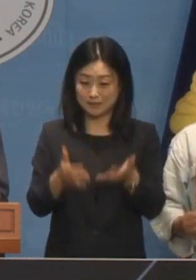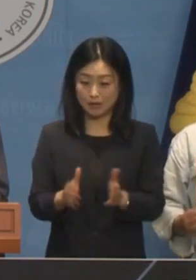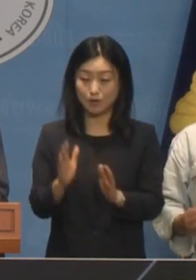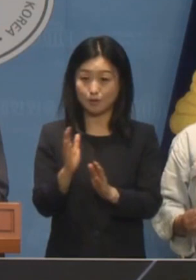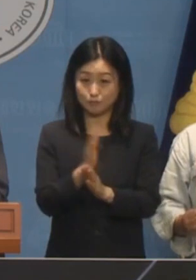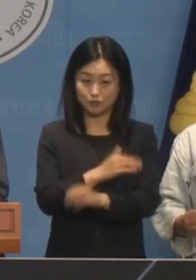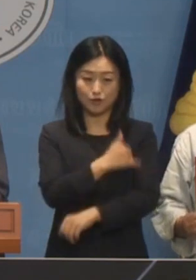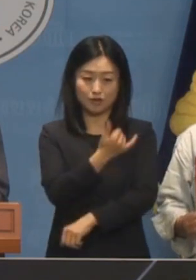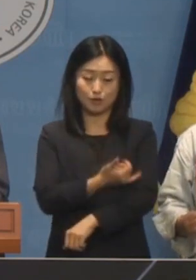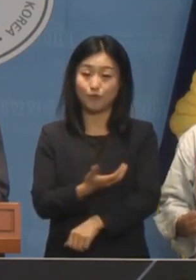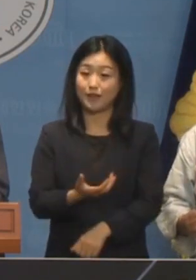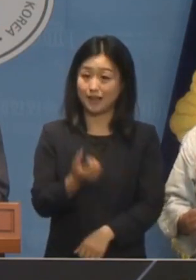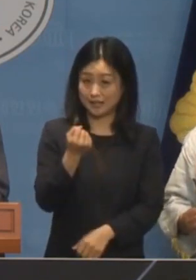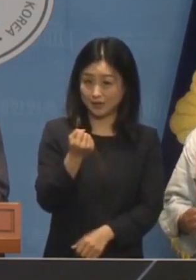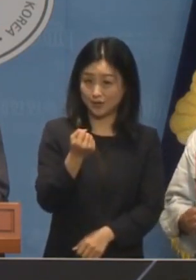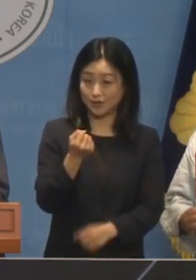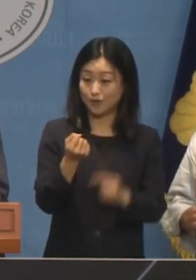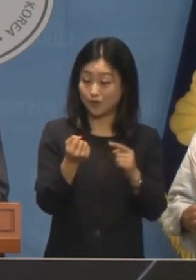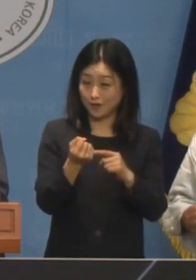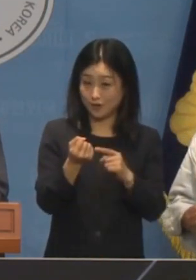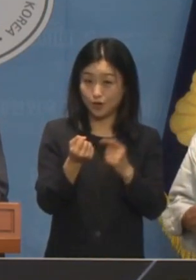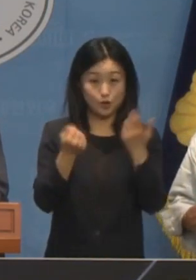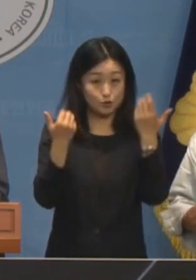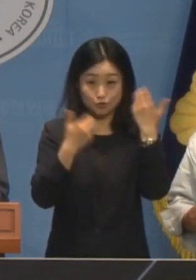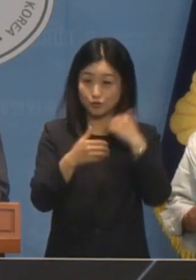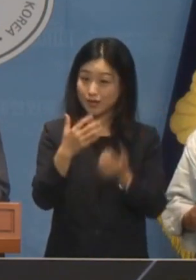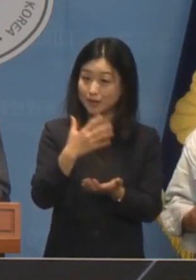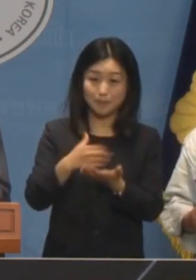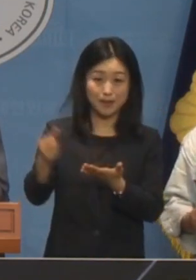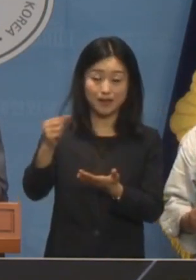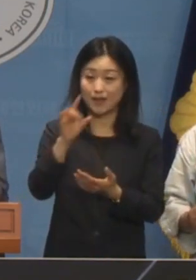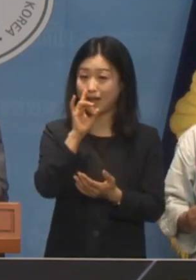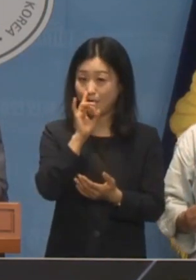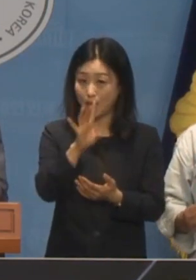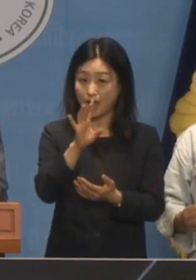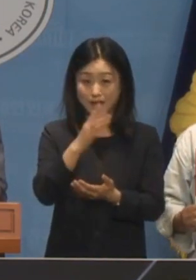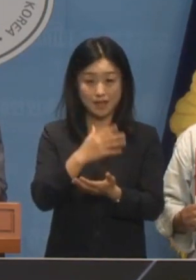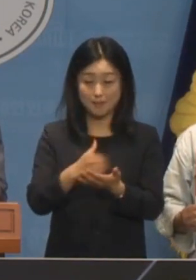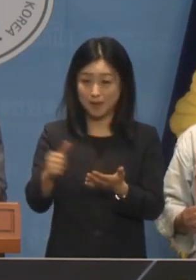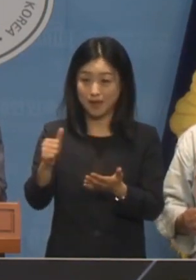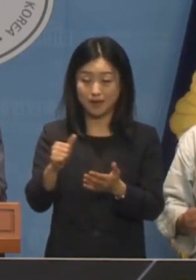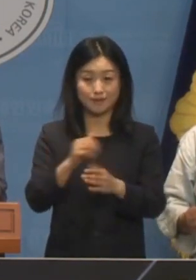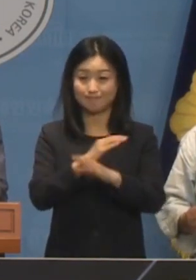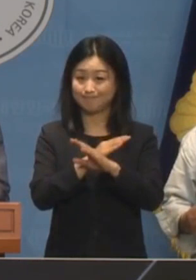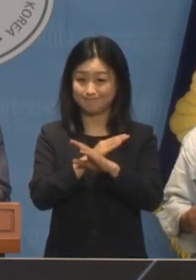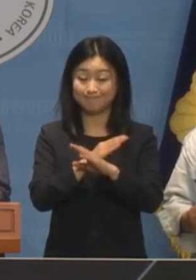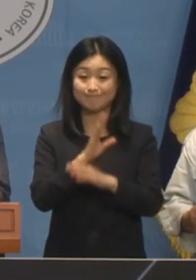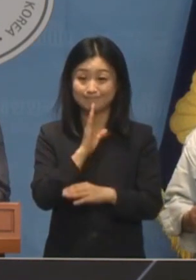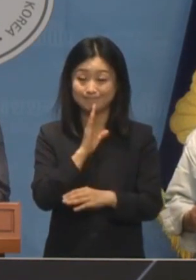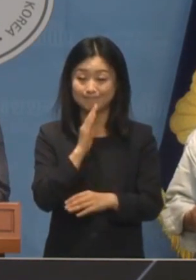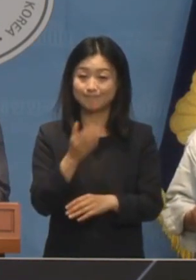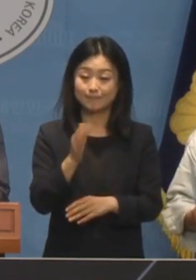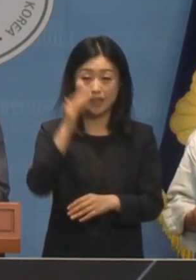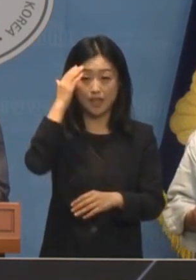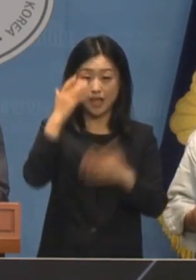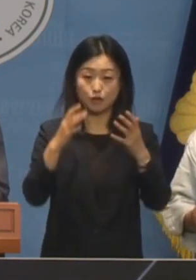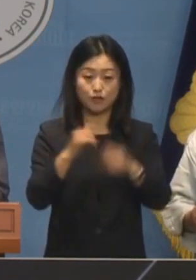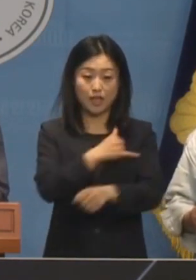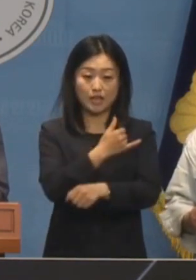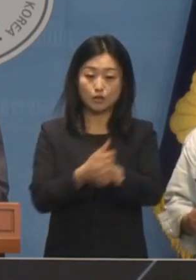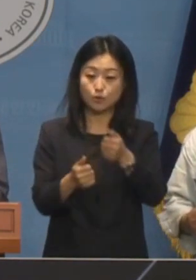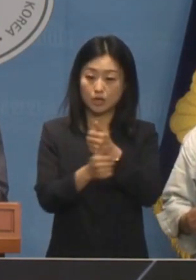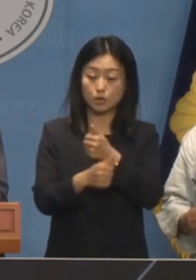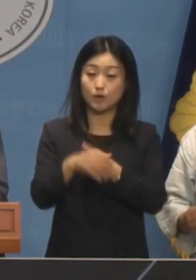인권을 가진다. 이 인권은 누구에게 빼앗길 수도 없고 빼앗겨서도 안 된다. 하지만 대한민국